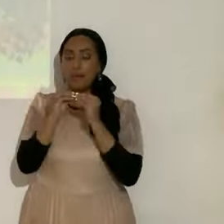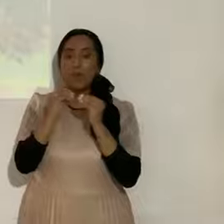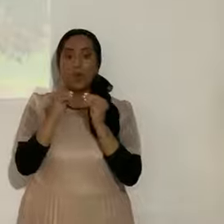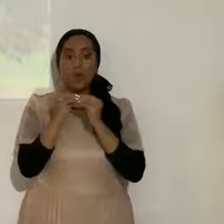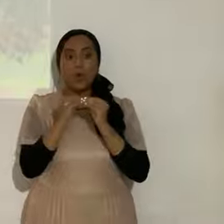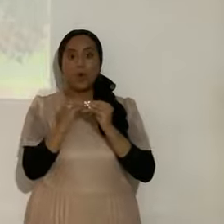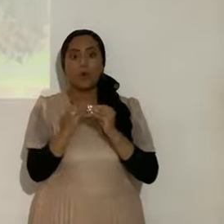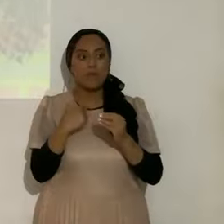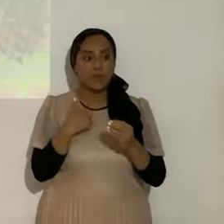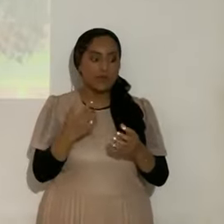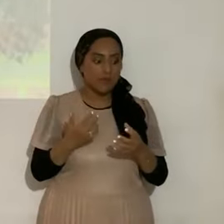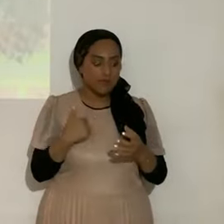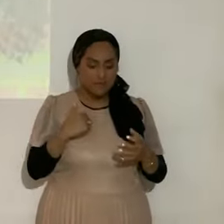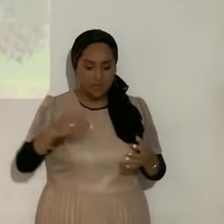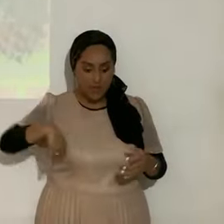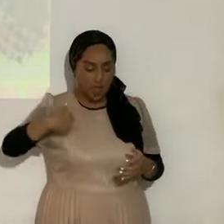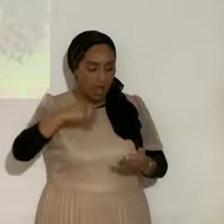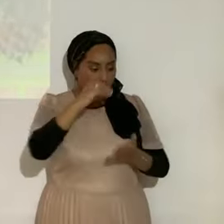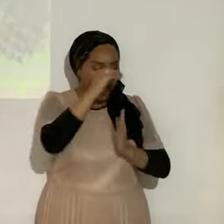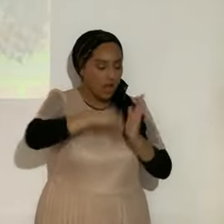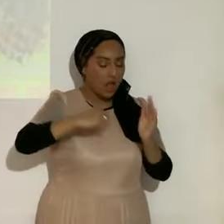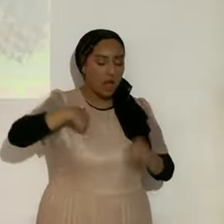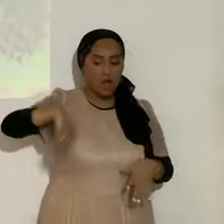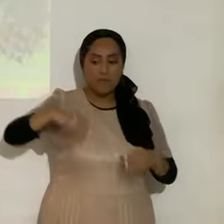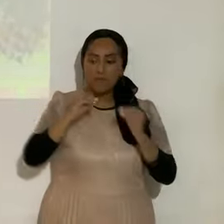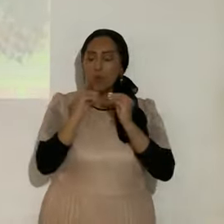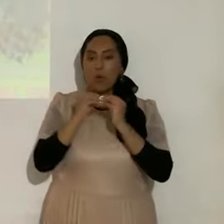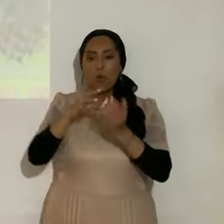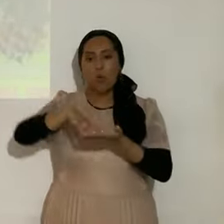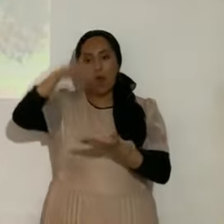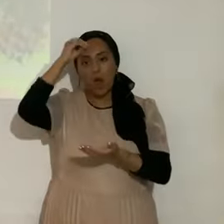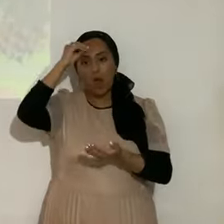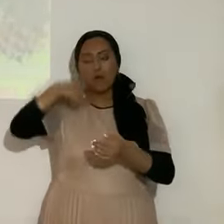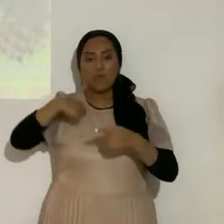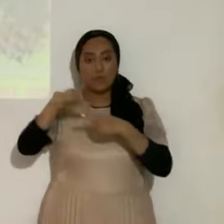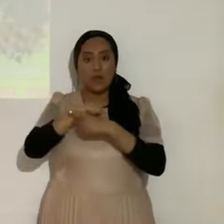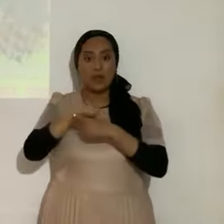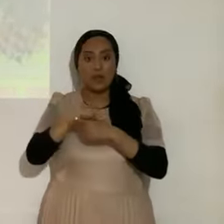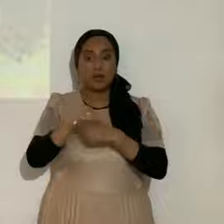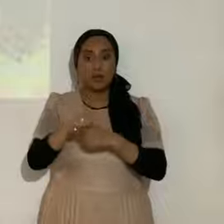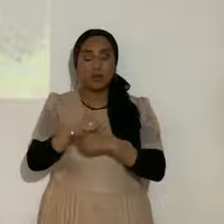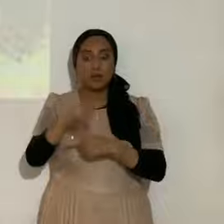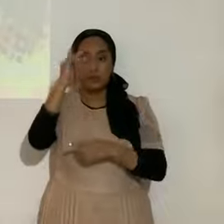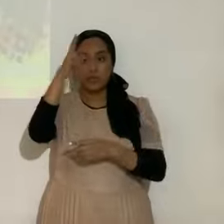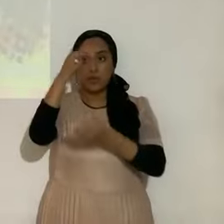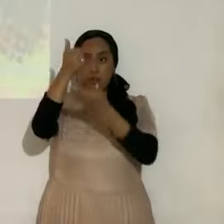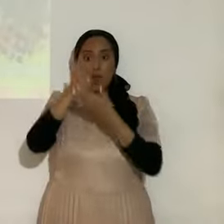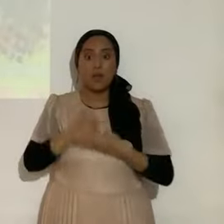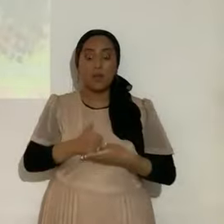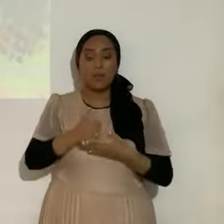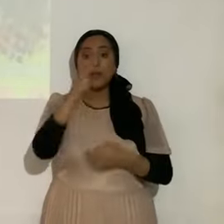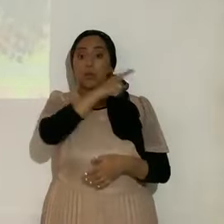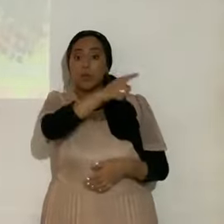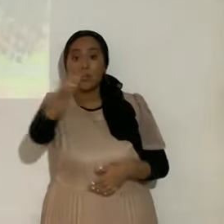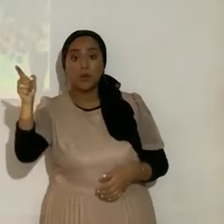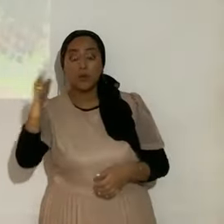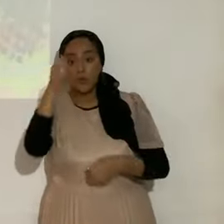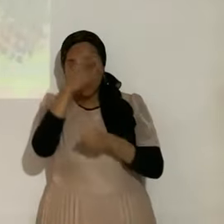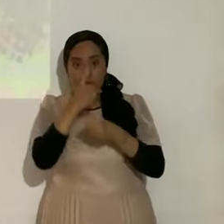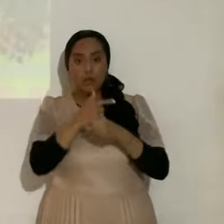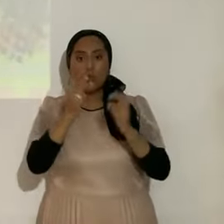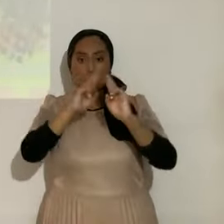nos quedábamos así como que queríamos más, aprender más, y lo poníamos por obra. Yahweh nos ayudaba. Ustedes, hermanos, tienen el